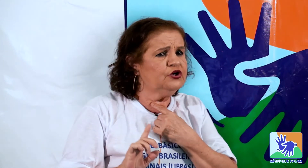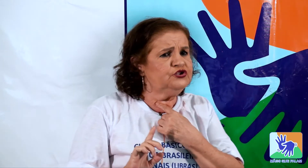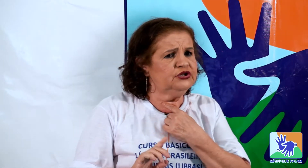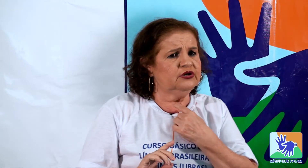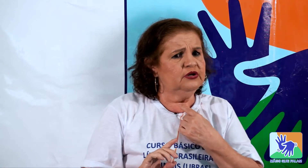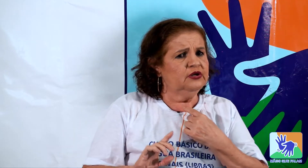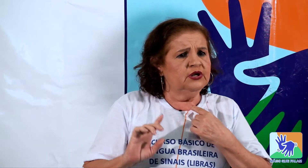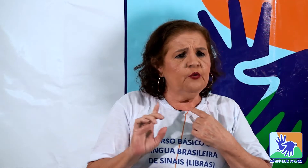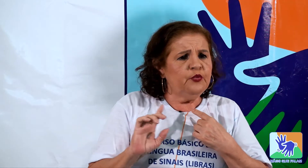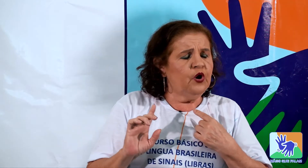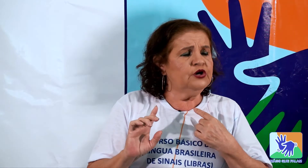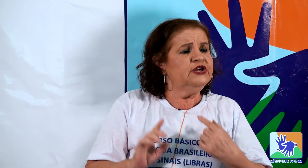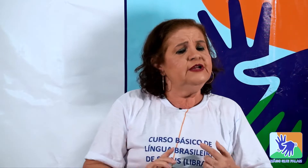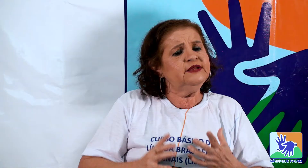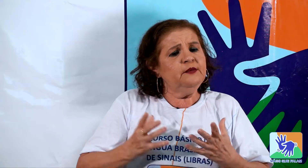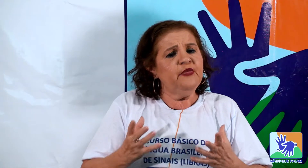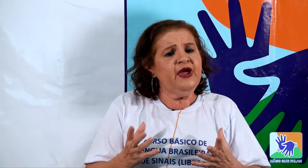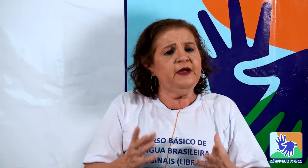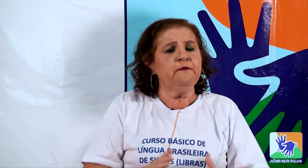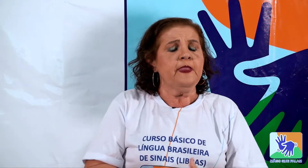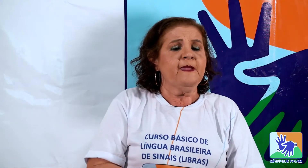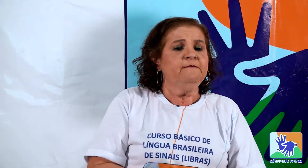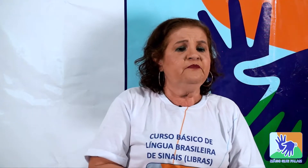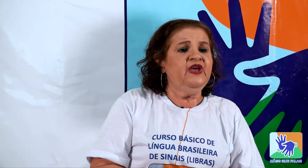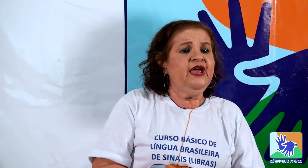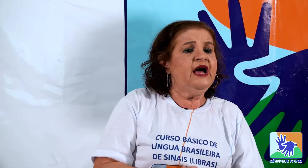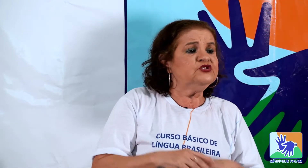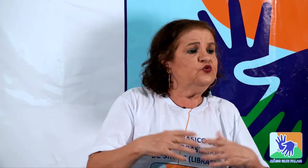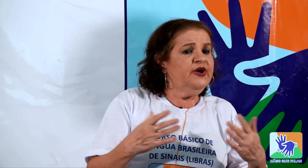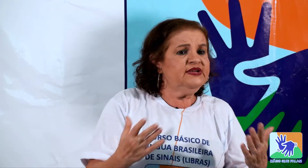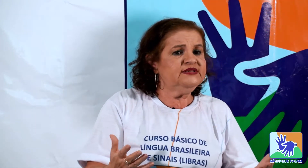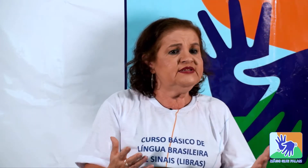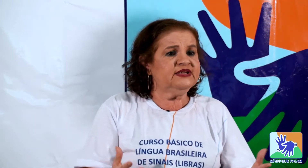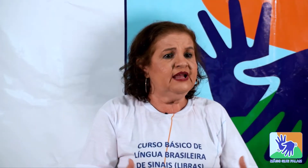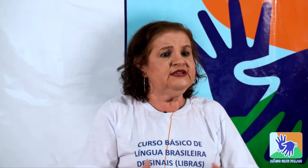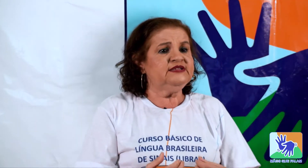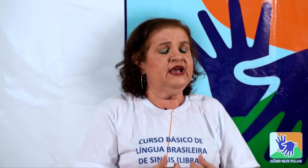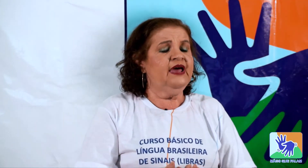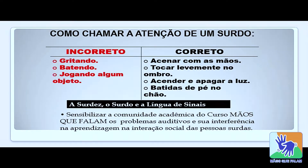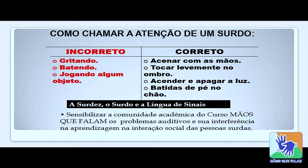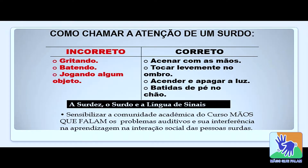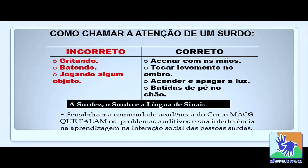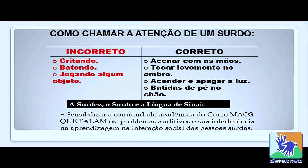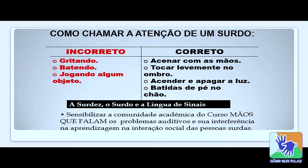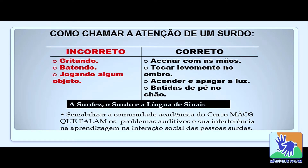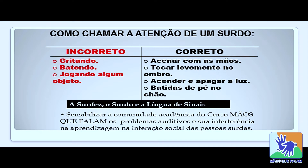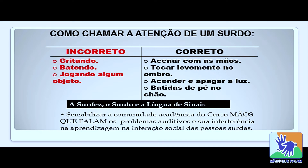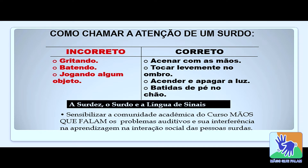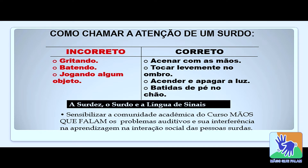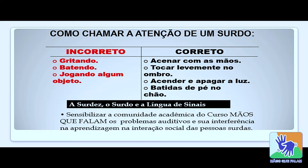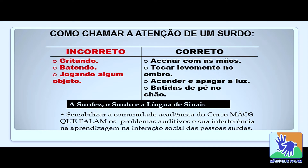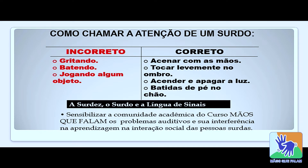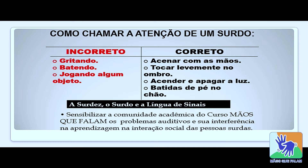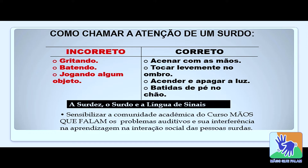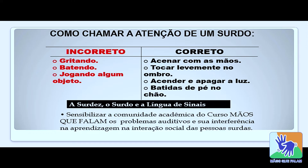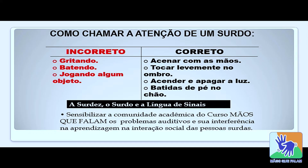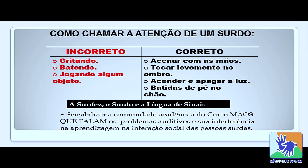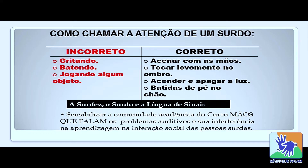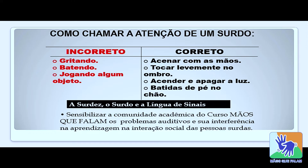pode, não pode. Também tem as doenças que eles adquirem, como a meningite, é uma